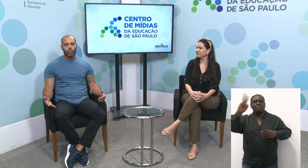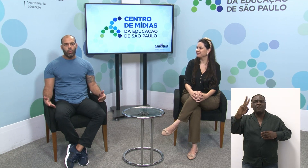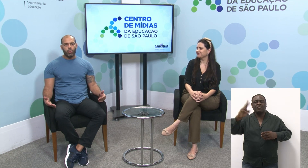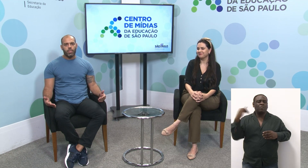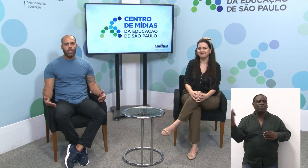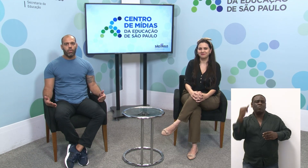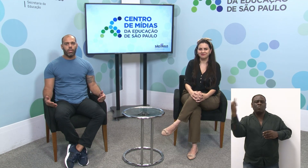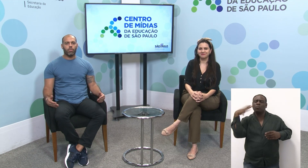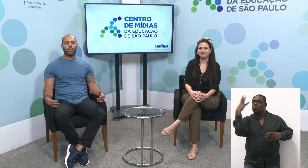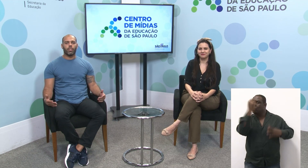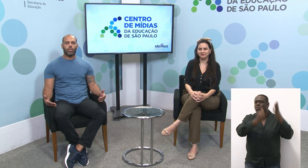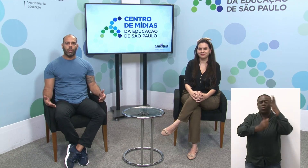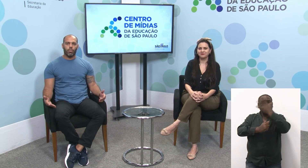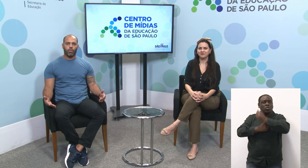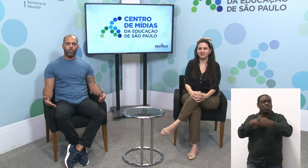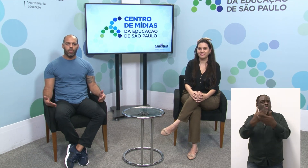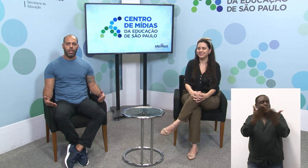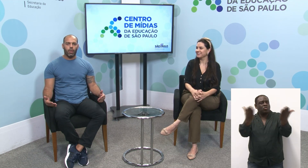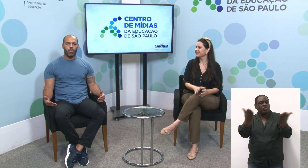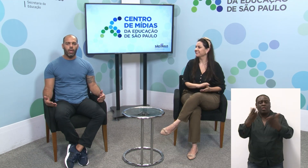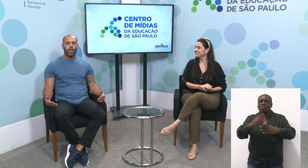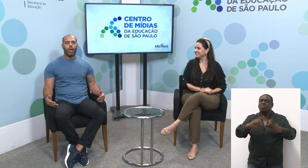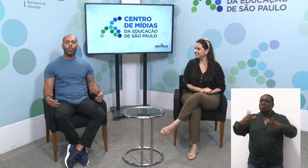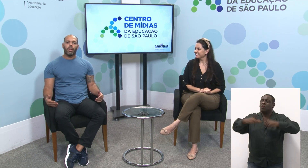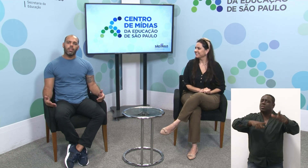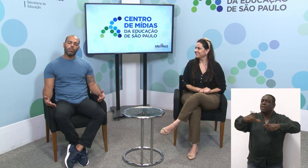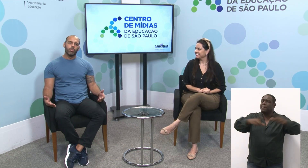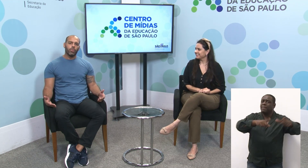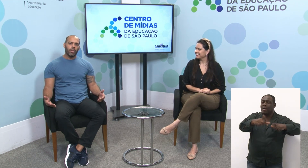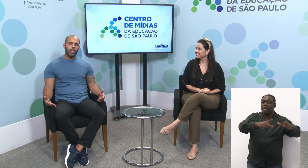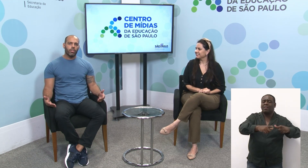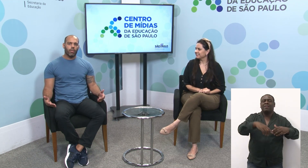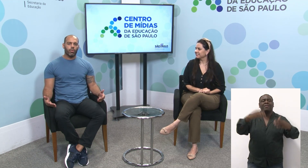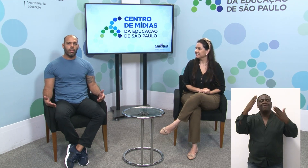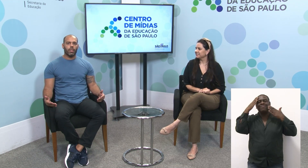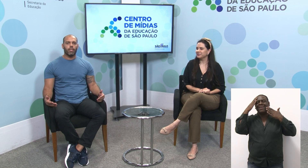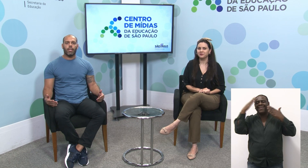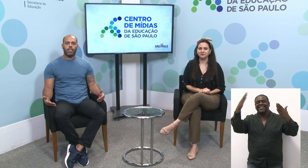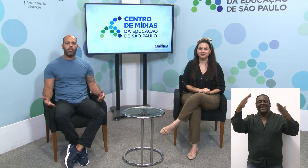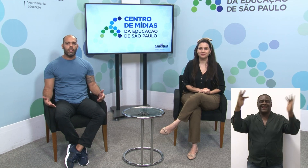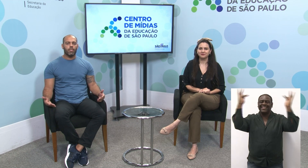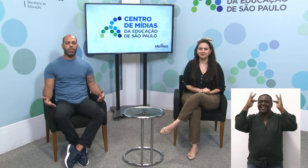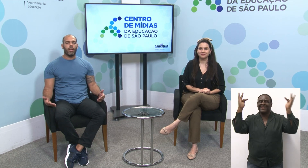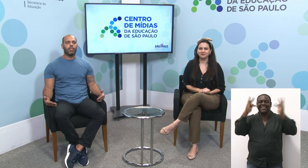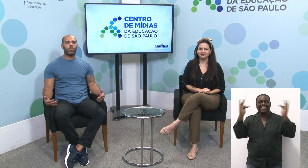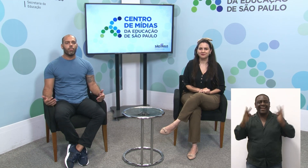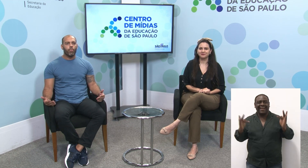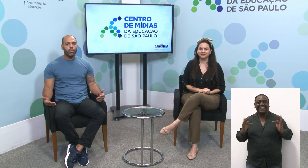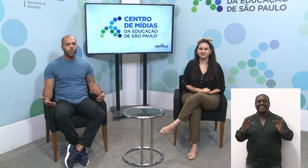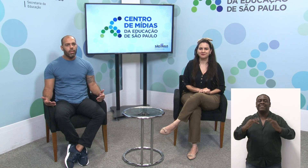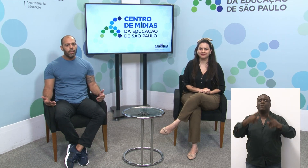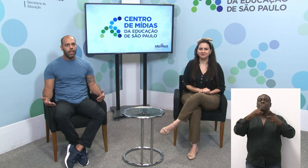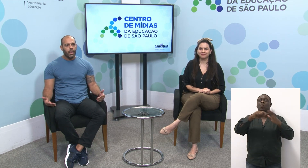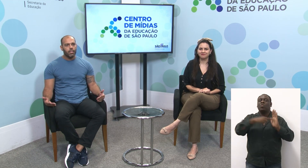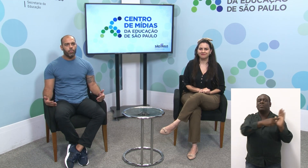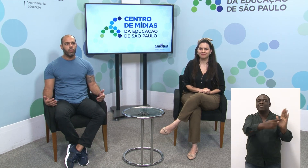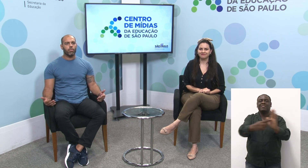bonito como o seu, da sua trajetória profissional. É um prazer muito grande ter você aqui, trazendo essas experiências de possibilidades para os